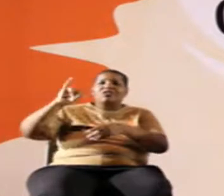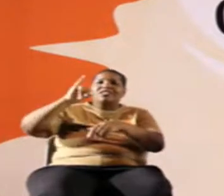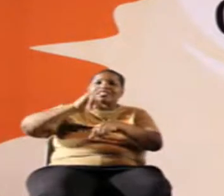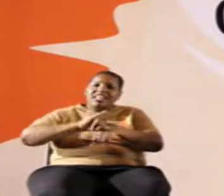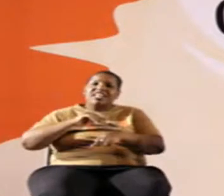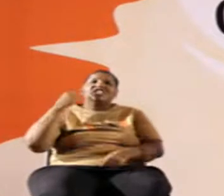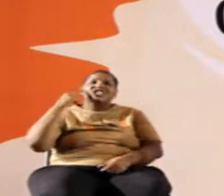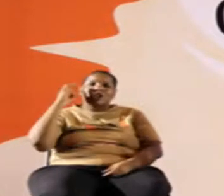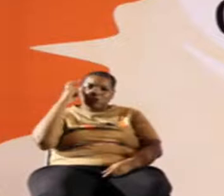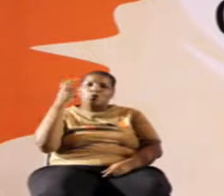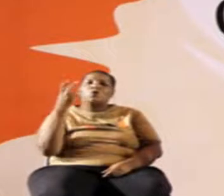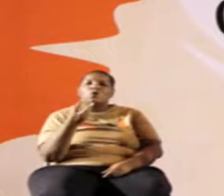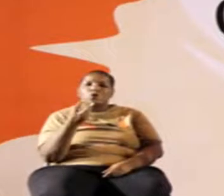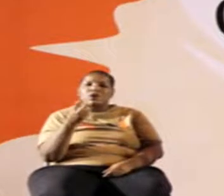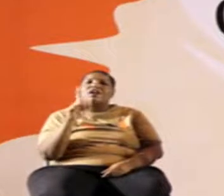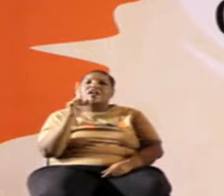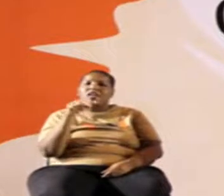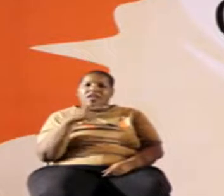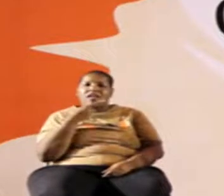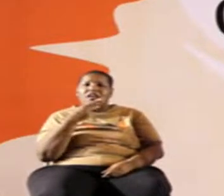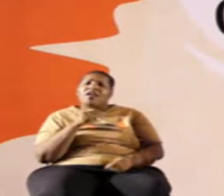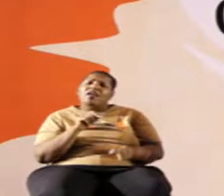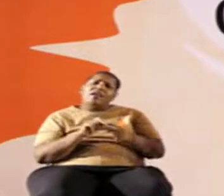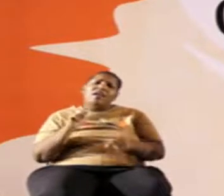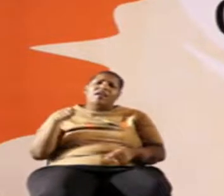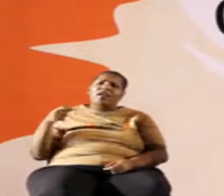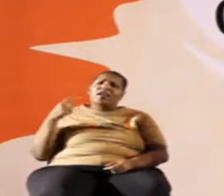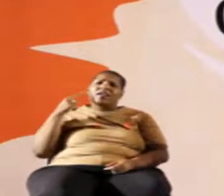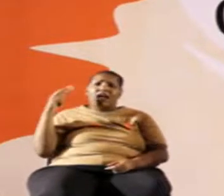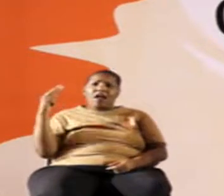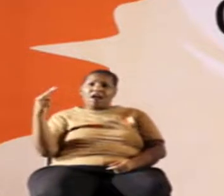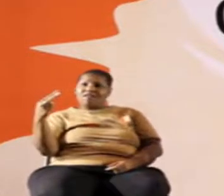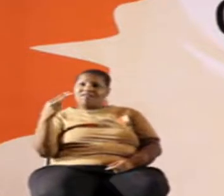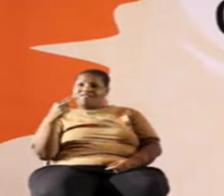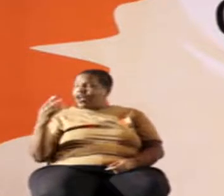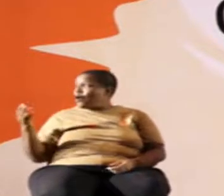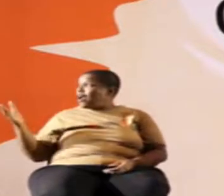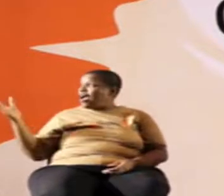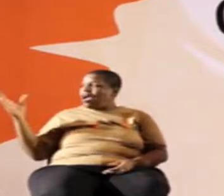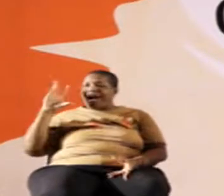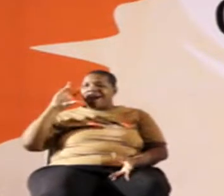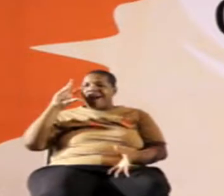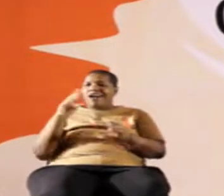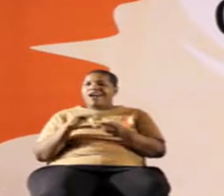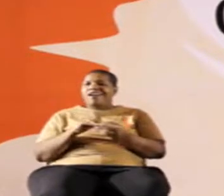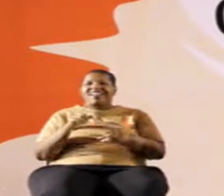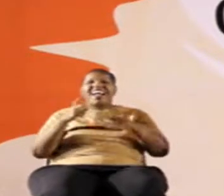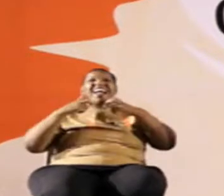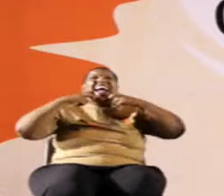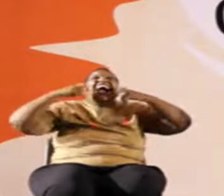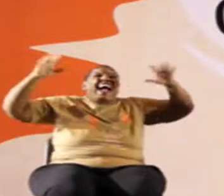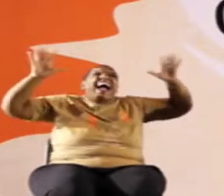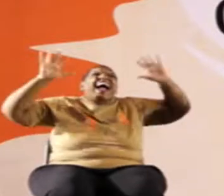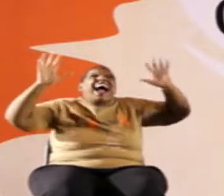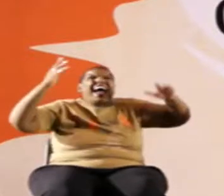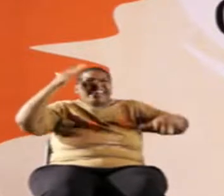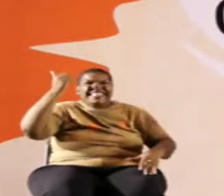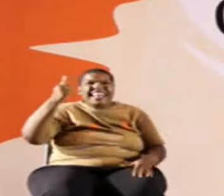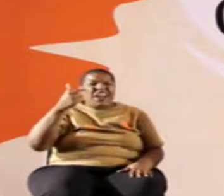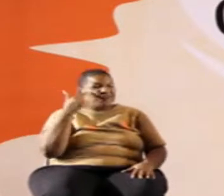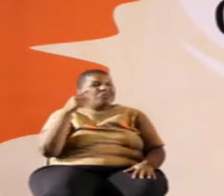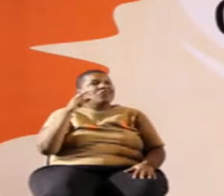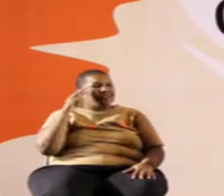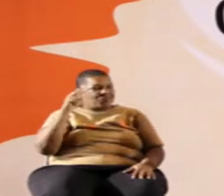cultura midiática. E quem está lá, quem viu essa cena, entendeu, tanto que a galera grita, vocês vão